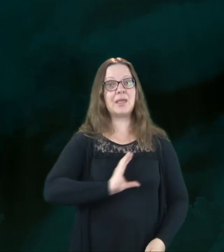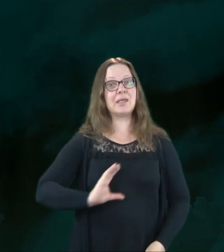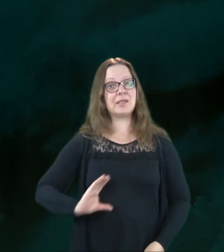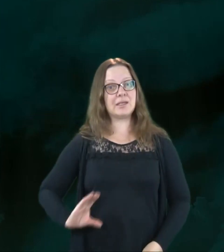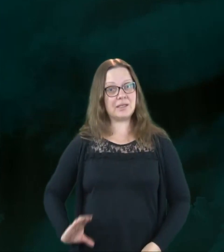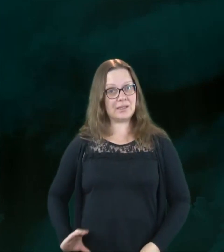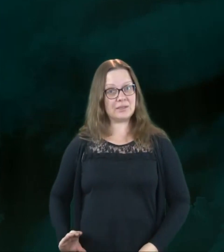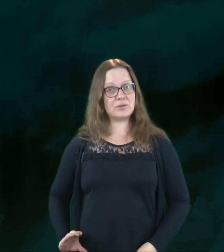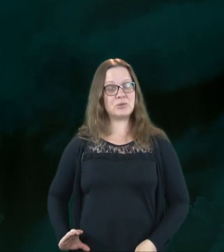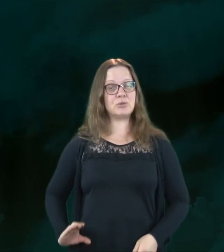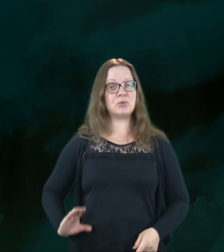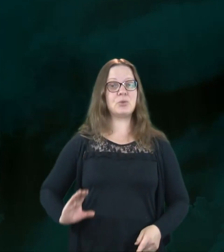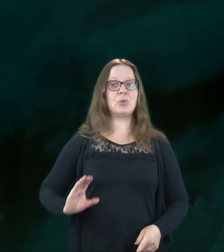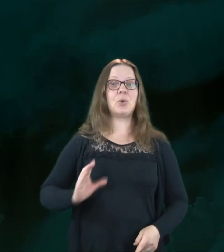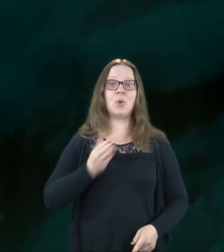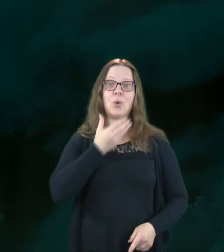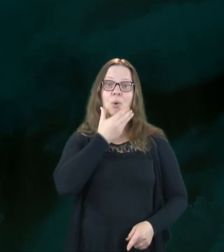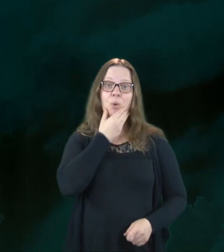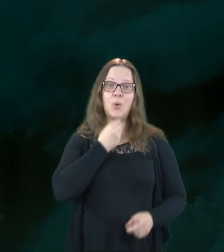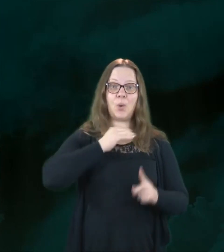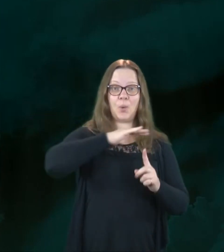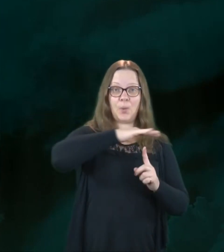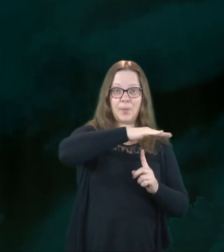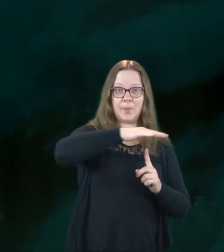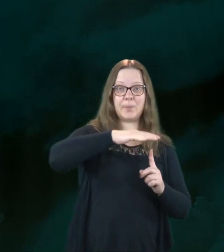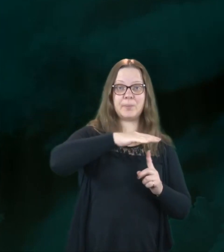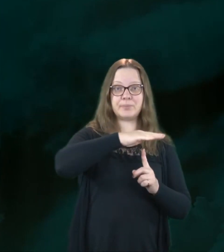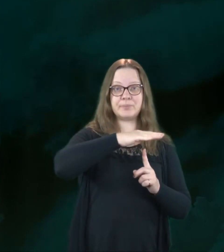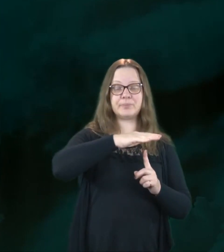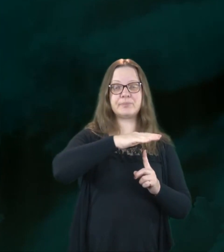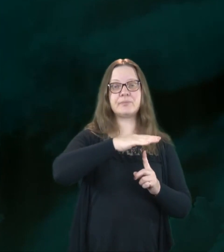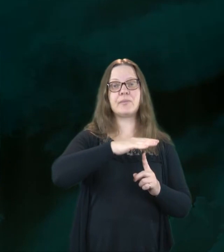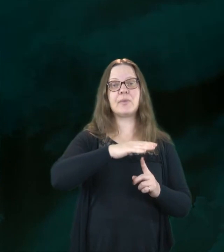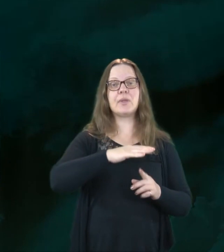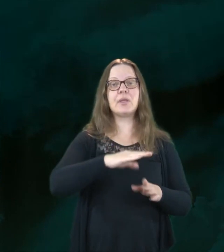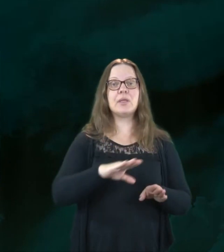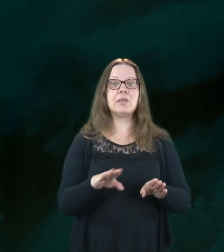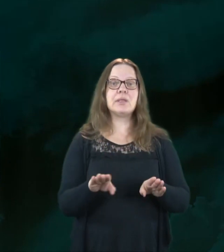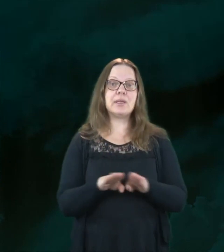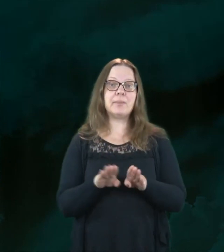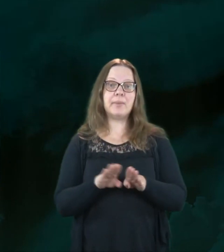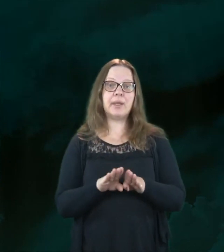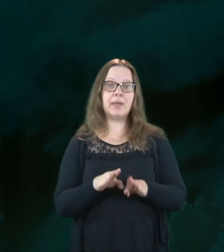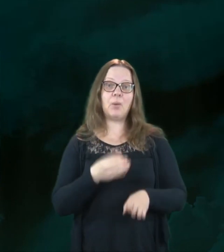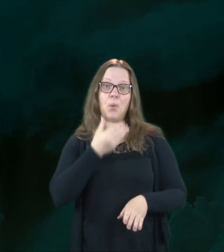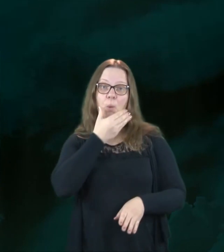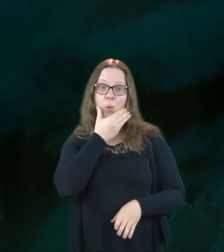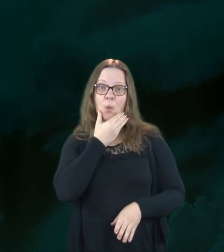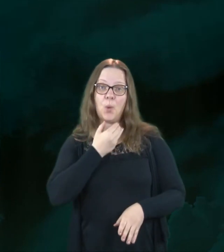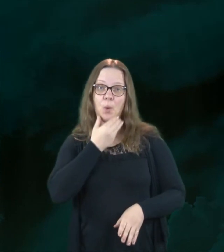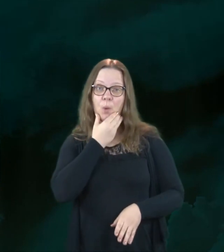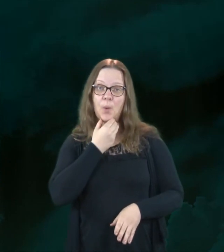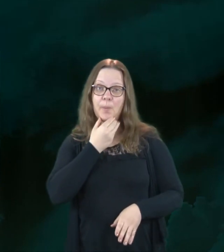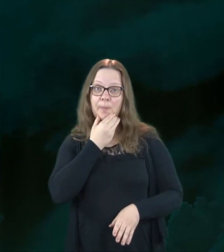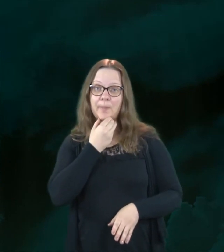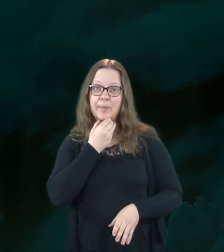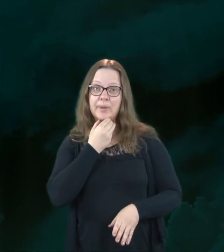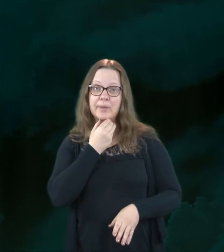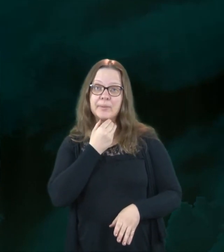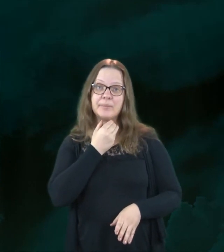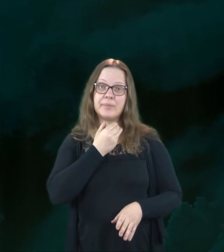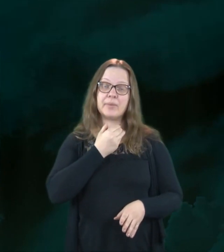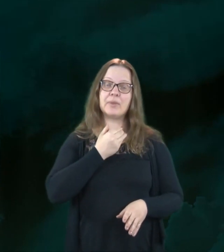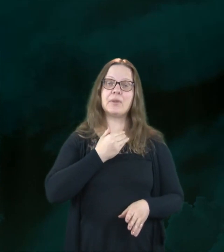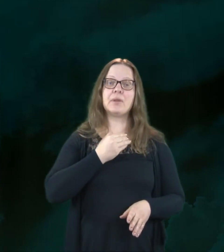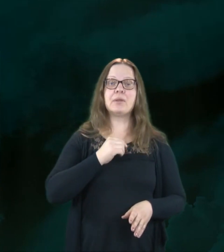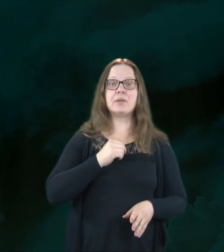homem, e o homem o cabeça da mulher, e Deus o cabeça de Cristo. Essa é a